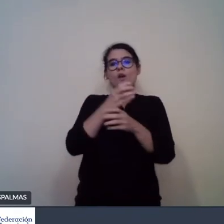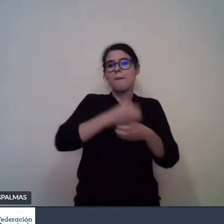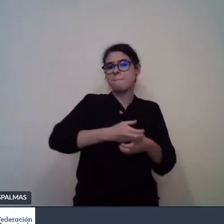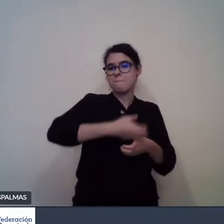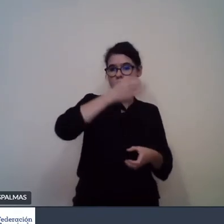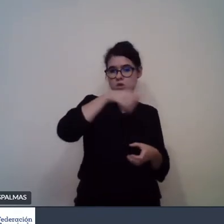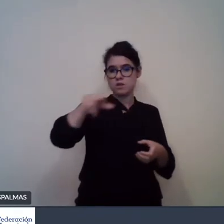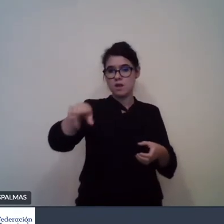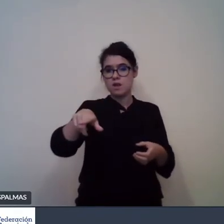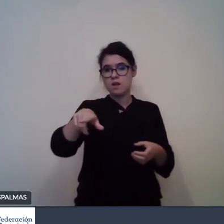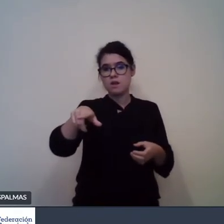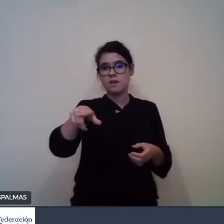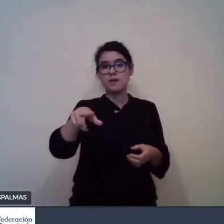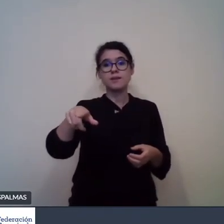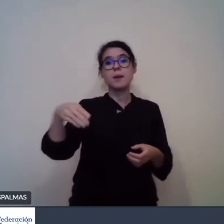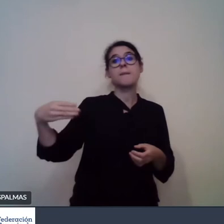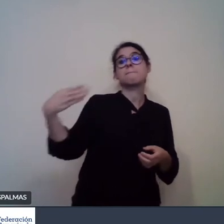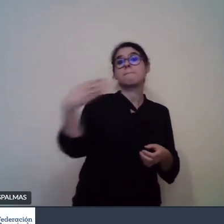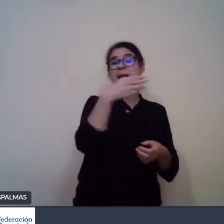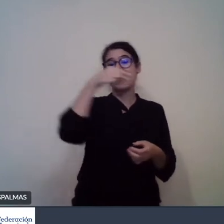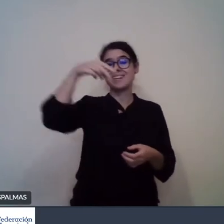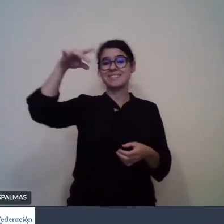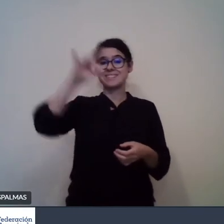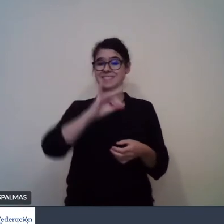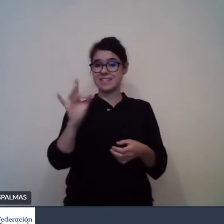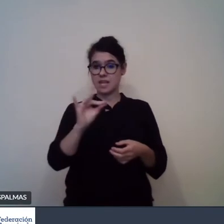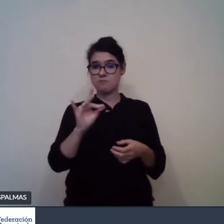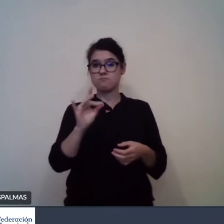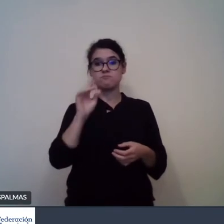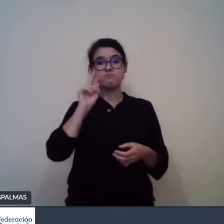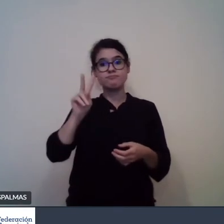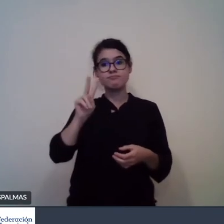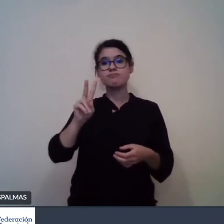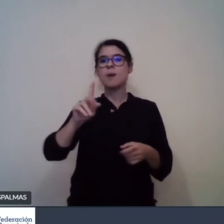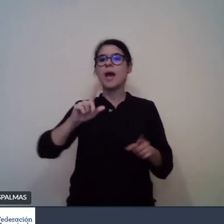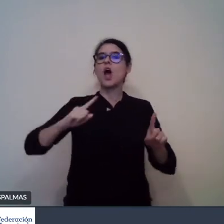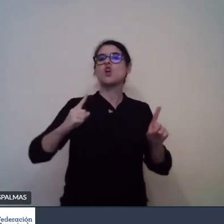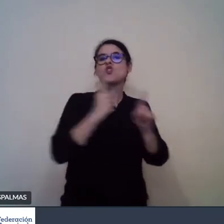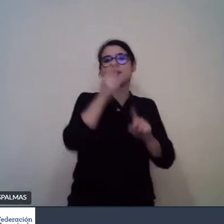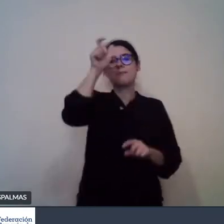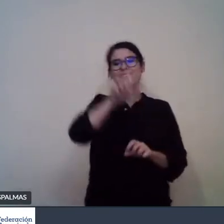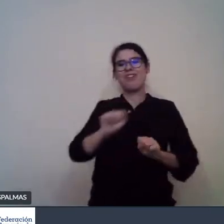Este backscreen aquí para jugar contra el defensor de la esquina.